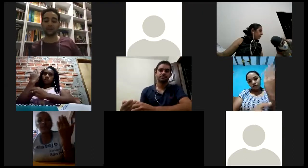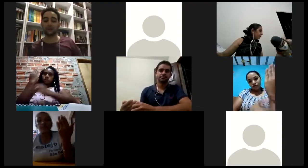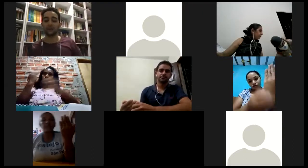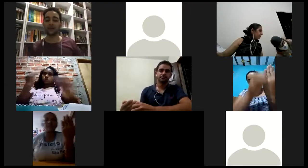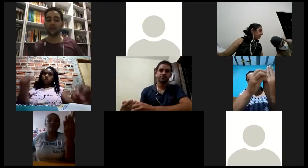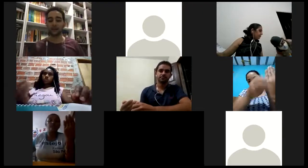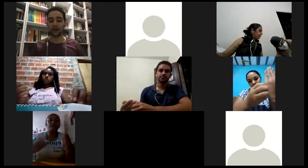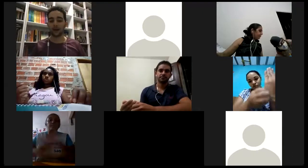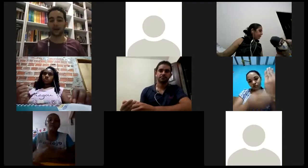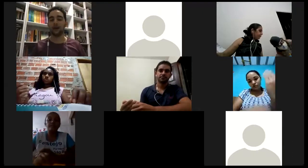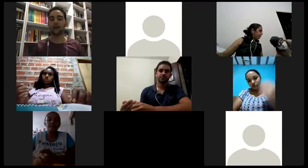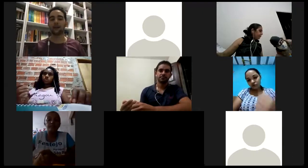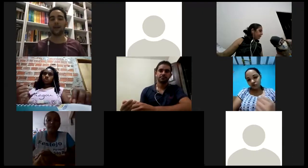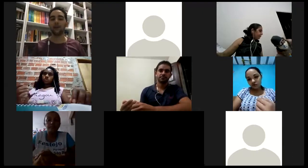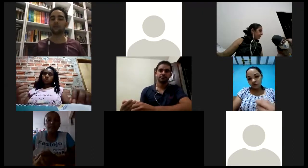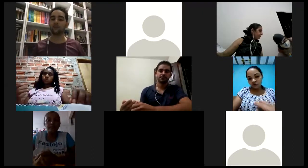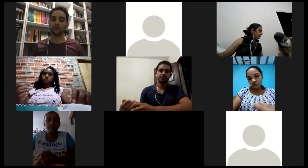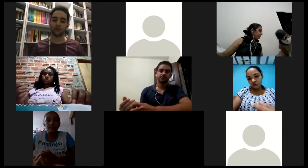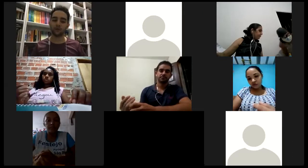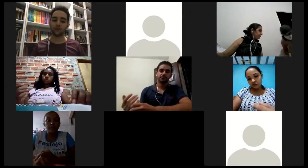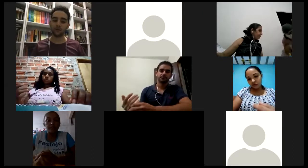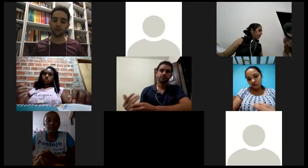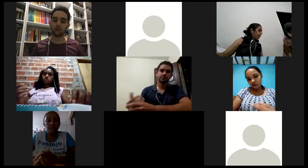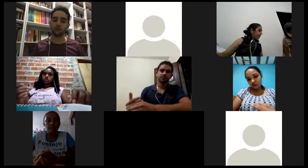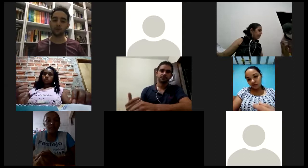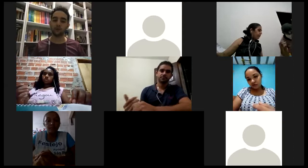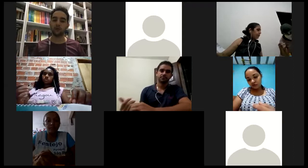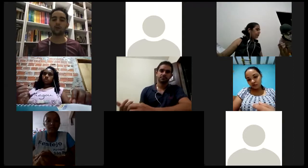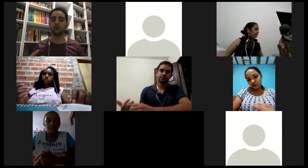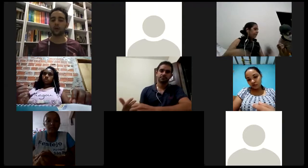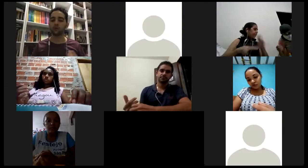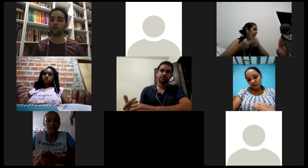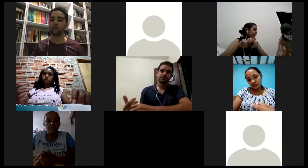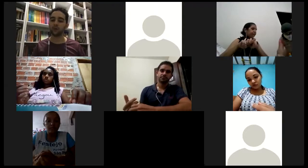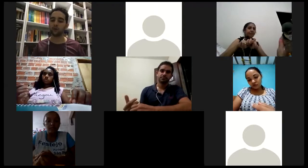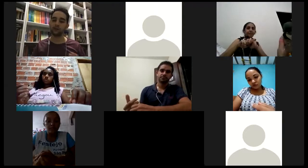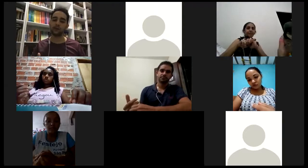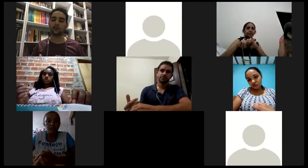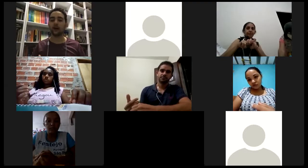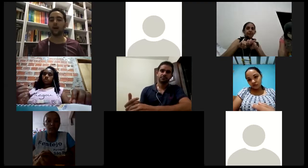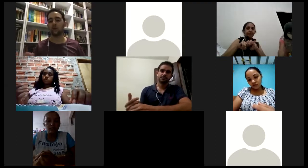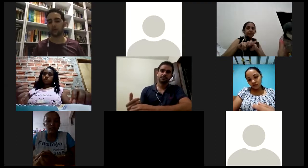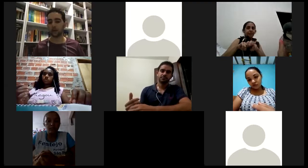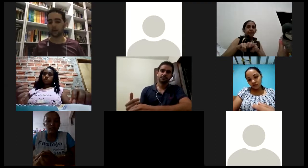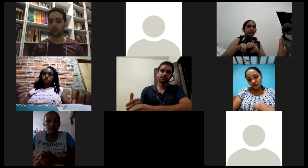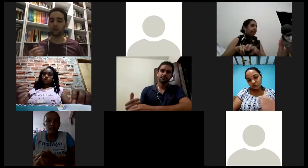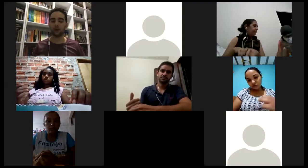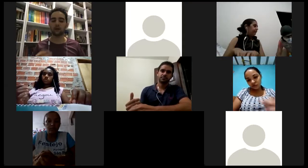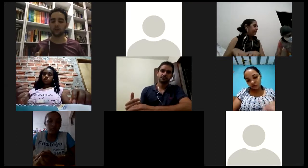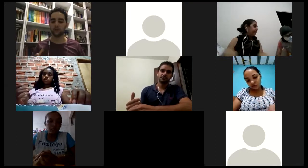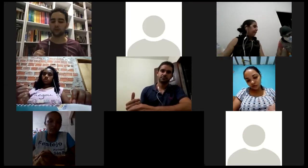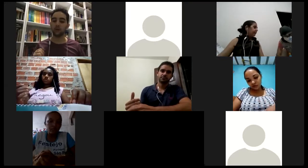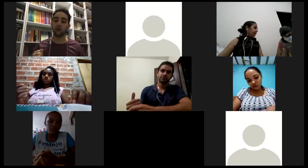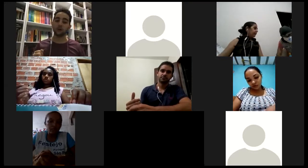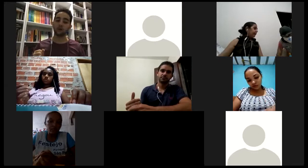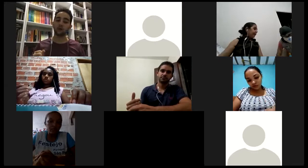Cadeira e sentar, eles têm a mesma configuração de mão. Só muda no caso do contexto de sentar ou de cadeira. No caso, por